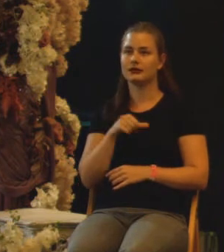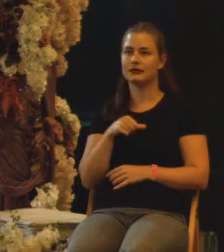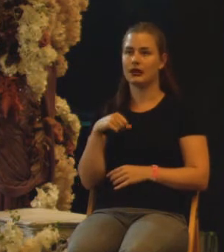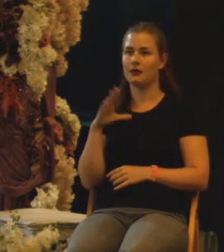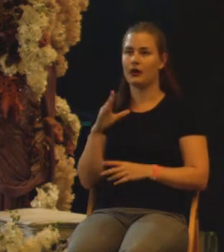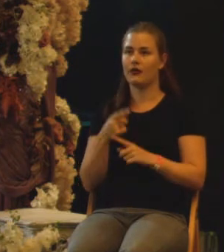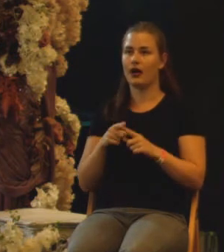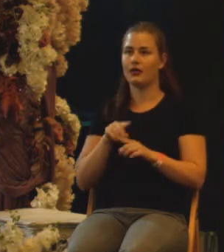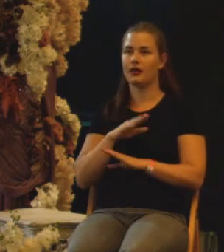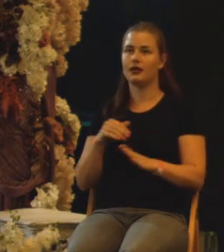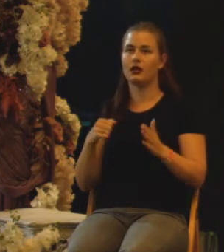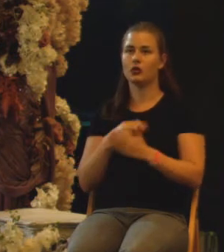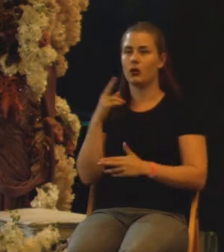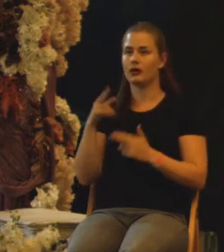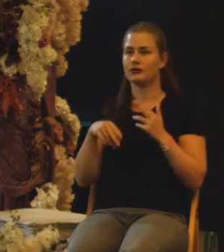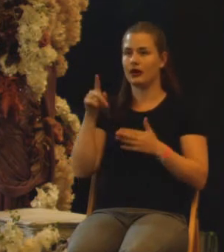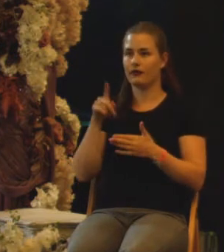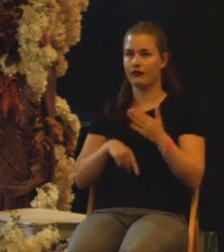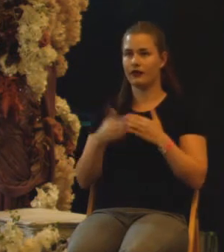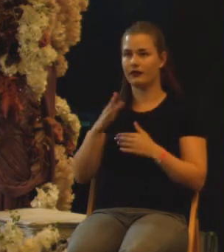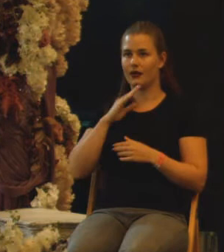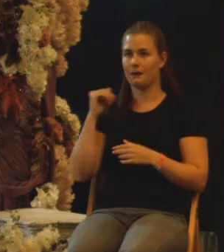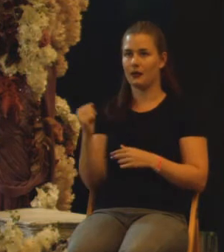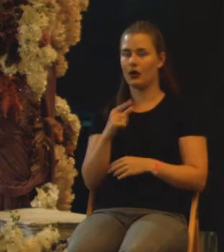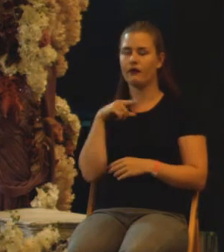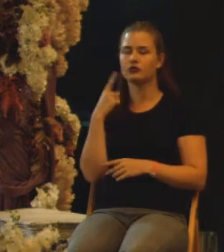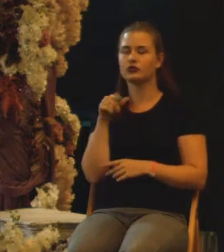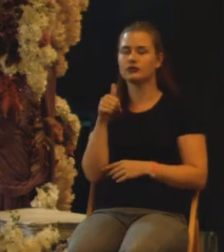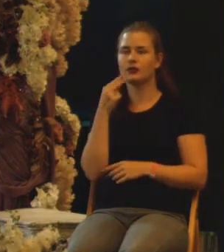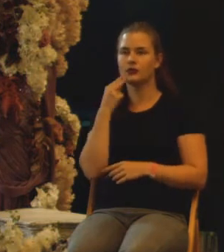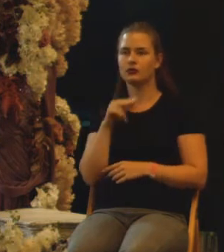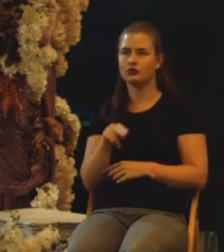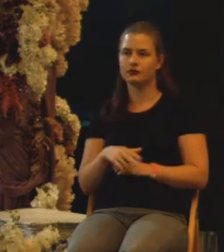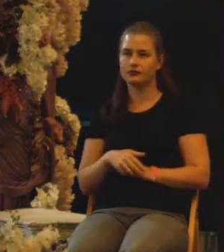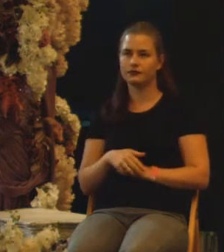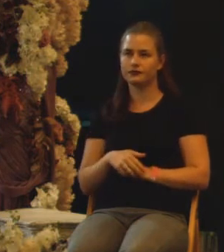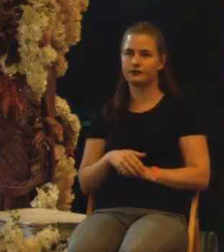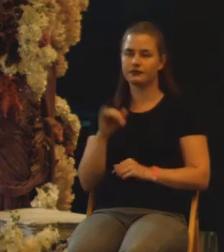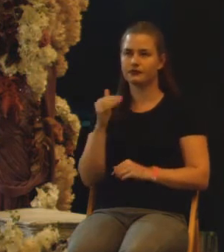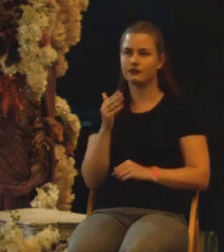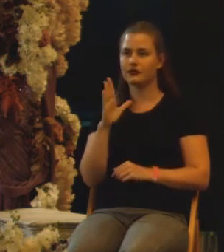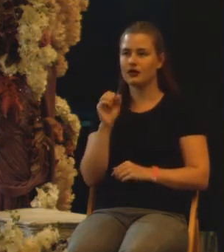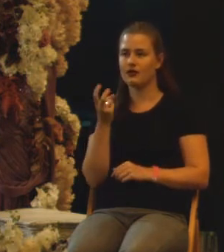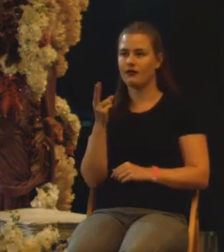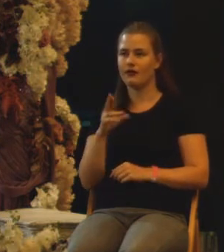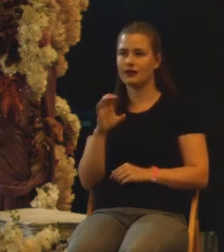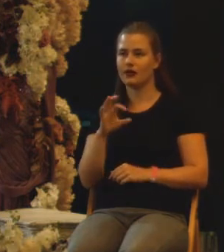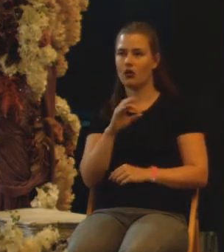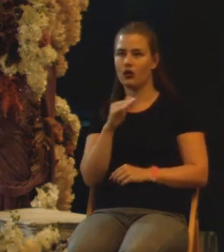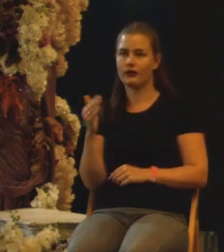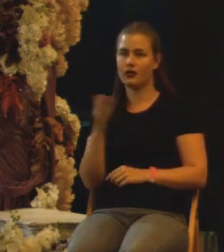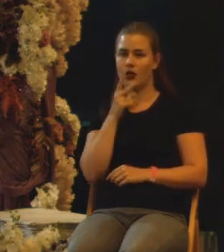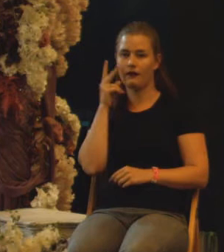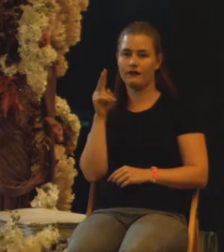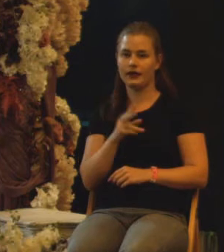конца веришь, ну, типа, твои подруги, конечно, говорят, что ты самая лучшая. И Вася из офиса, который